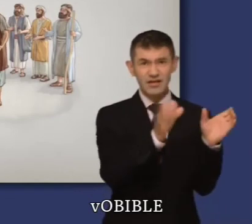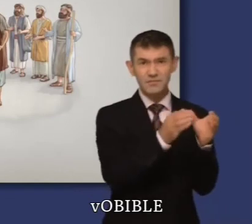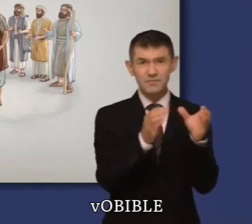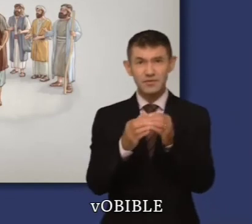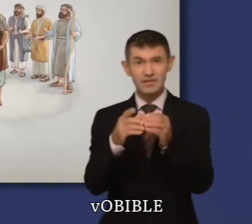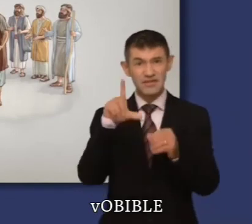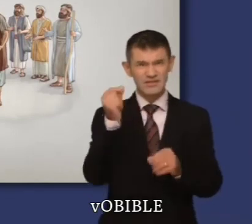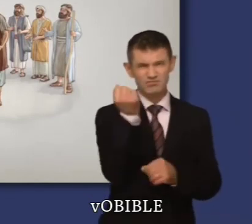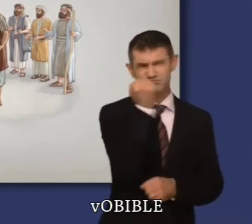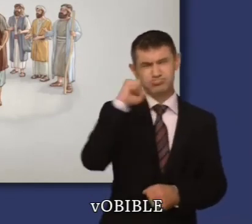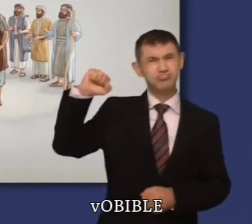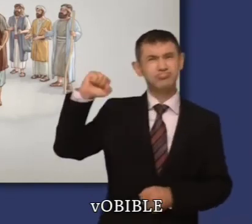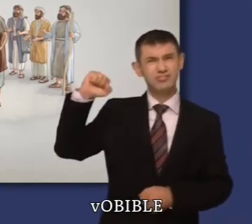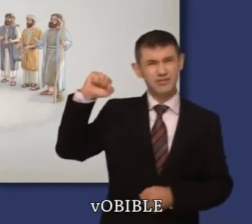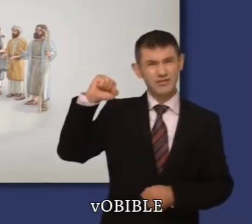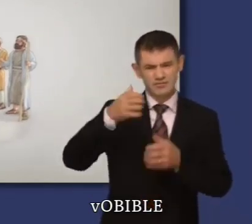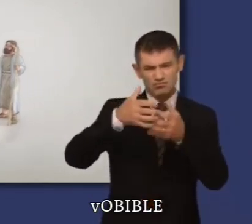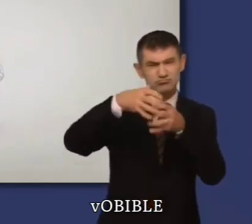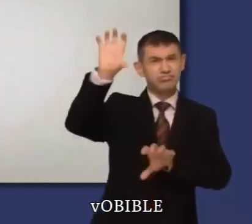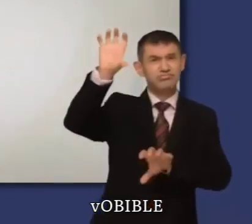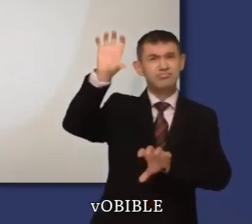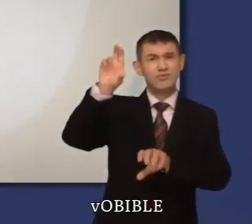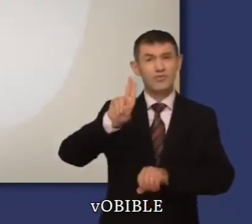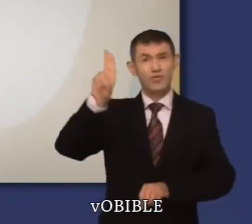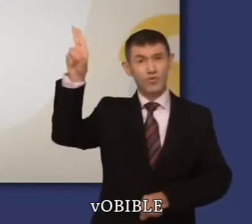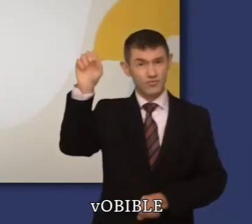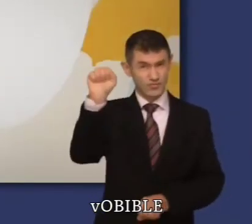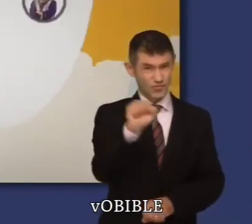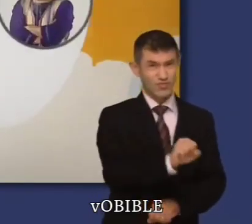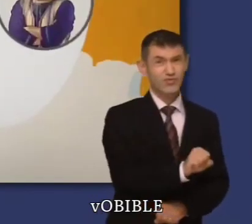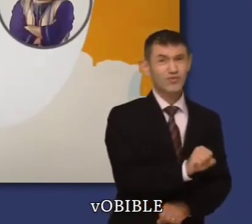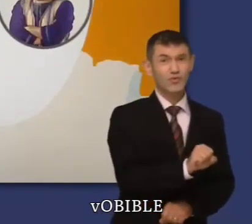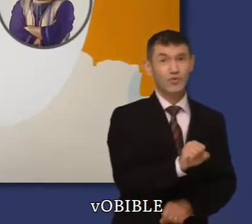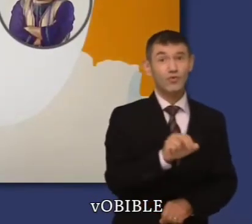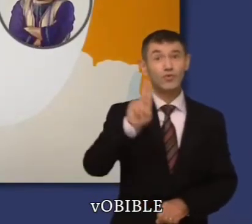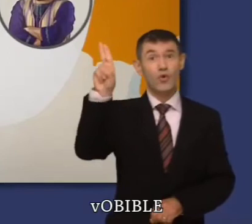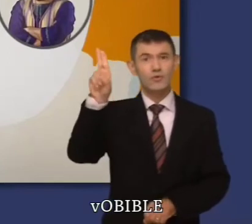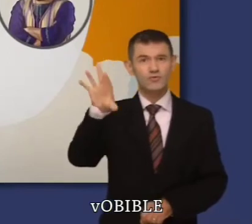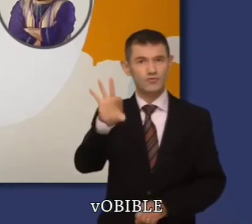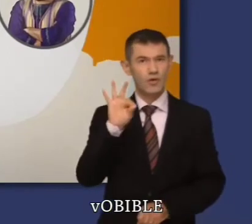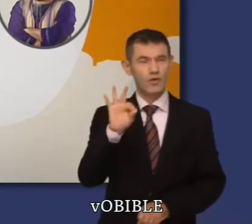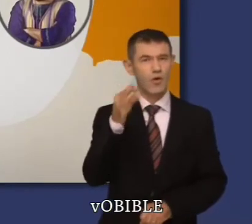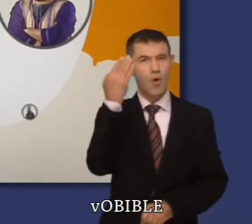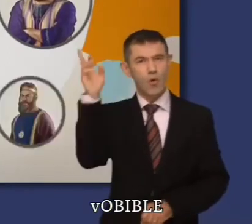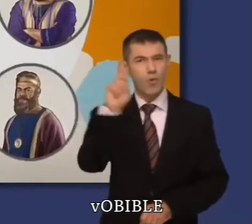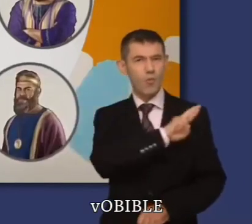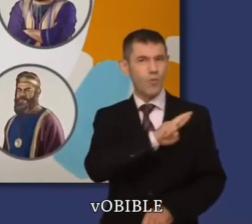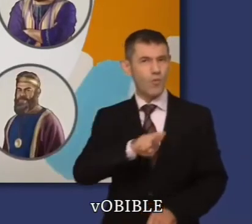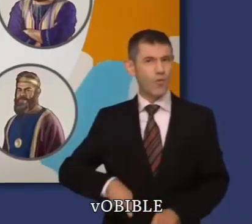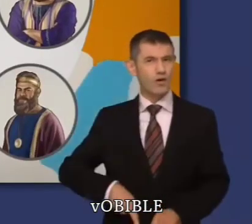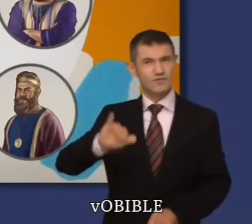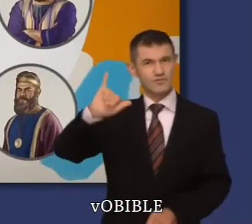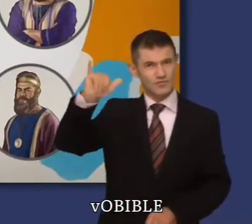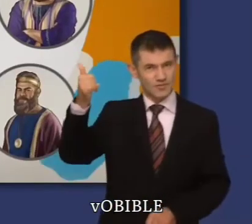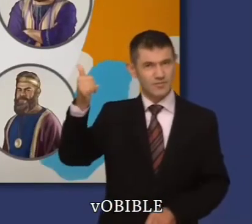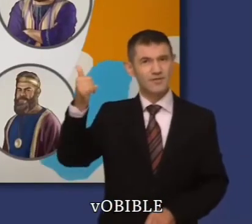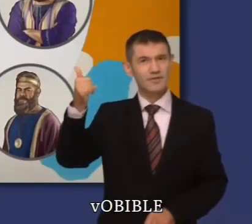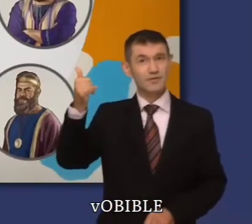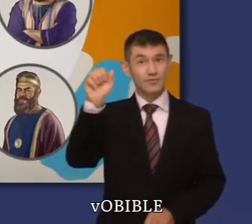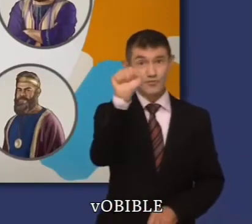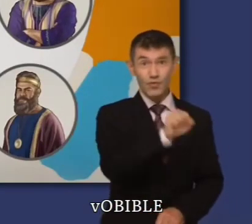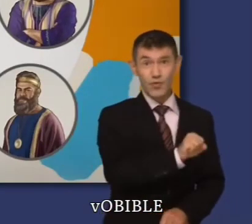Saba entend parler de Salomon et se rend à Jérusalem pour le voir. Elle dit au roi, « En fait, on